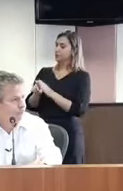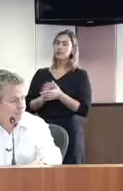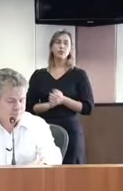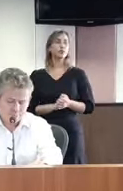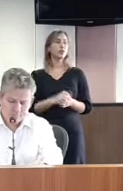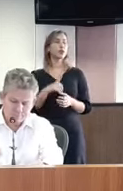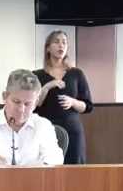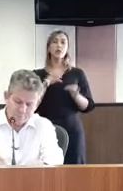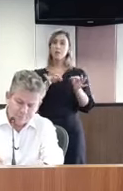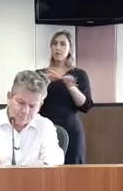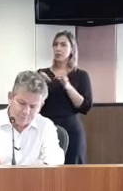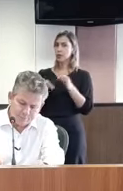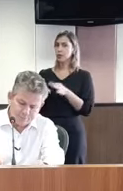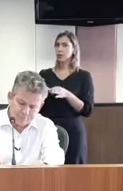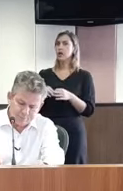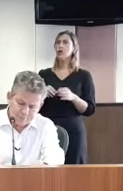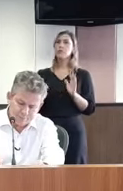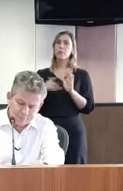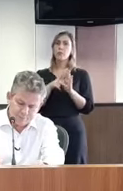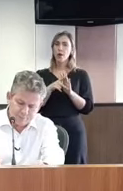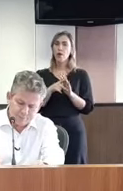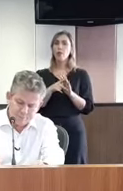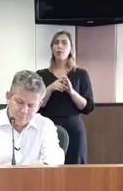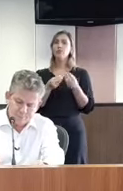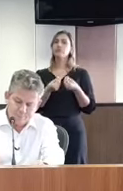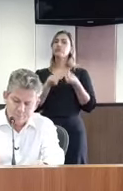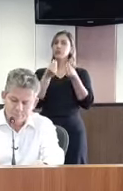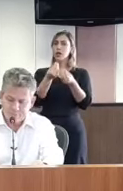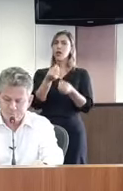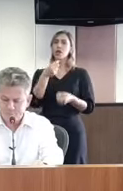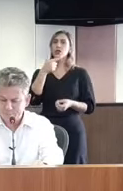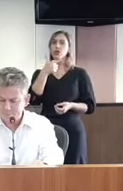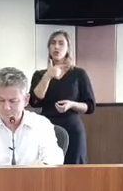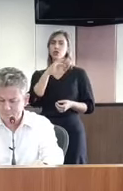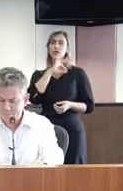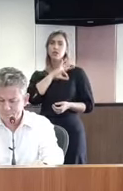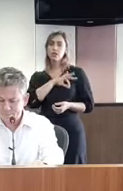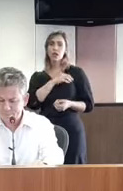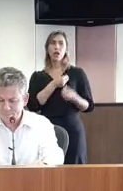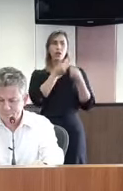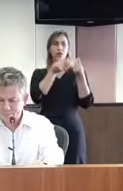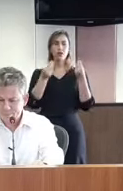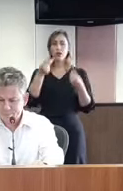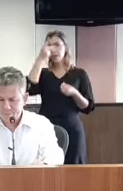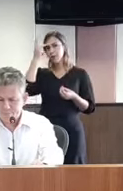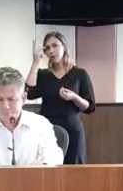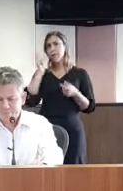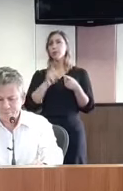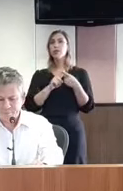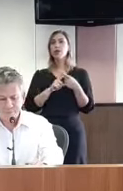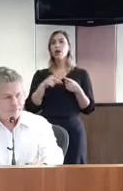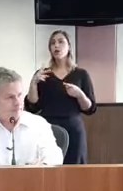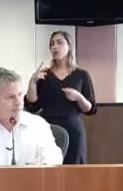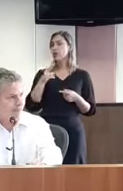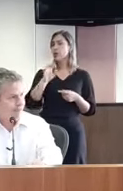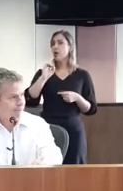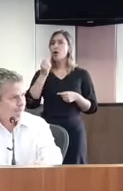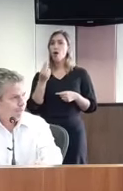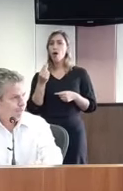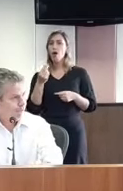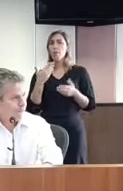Existe um projeto na Câmara Federal de doação de até 2 salários para profissionais que ganham até 3 e tiveram seu salário suspenso ou foi demitido devido